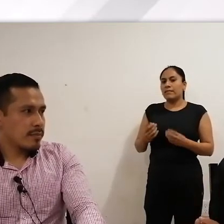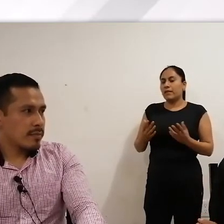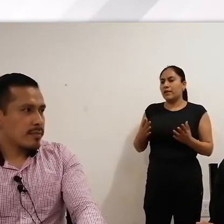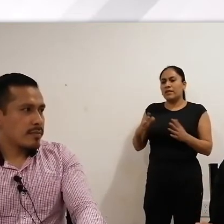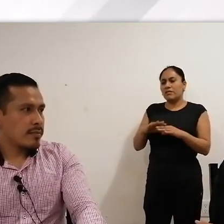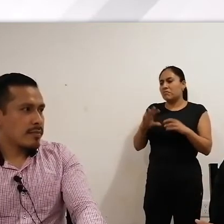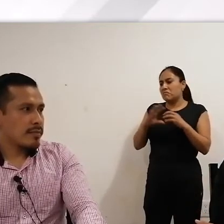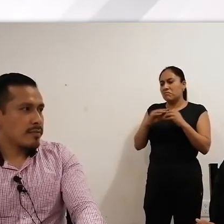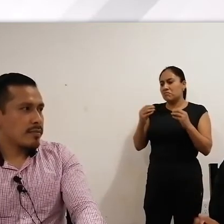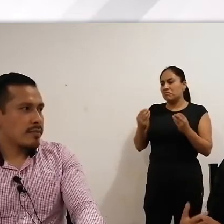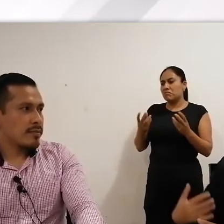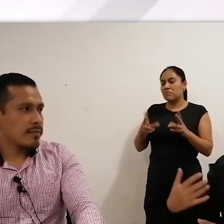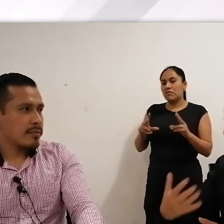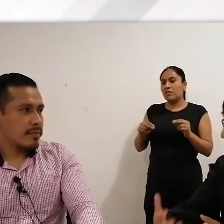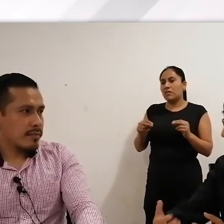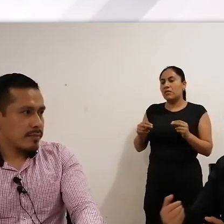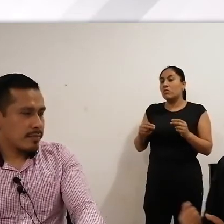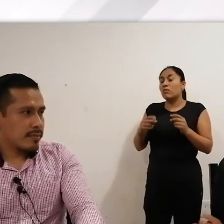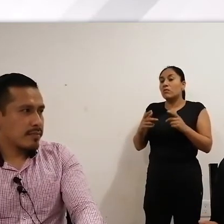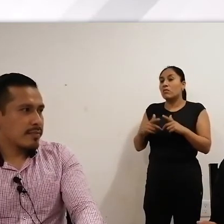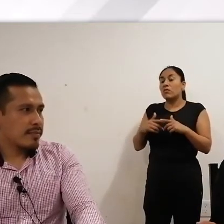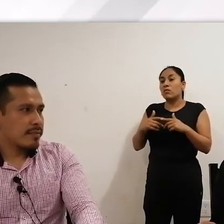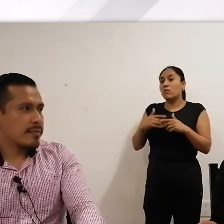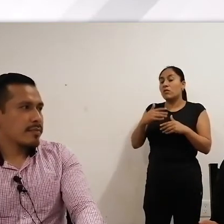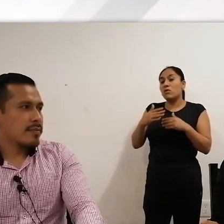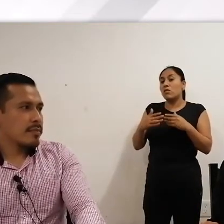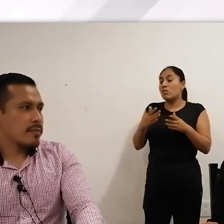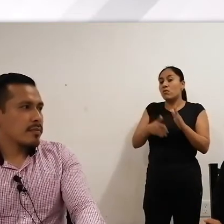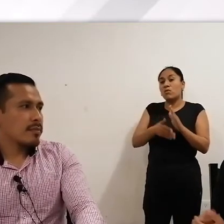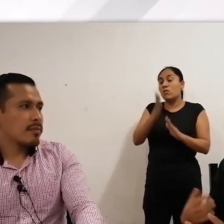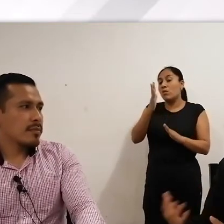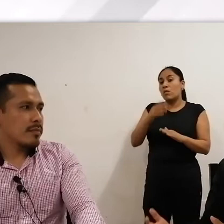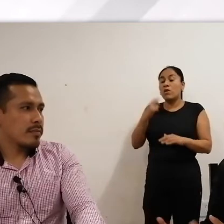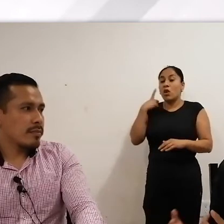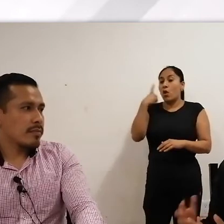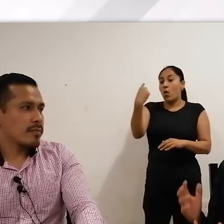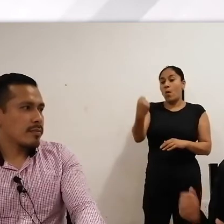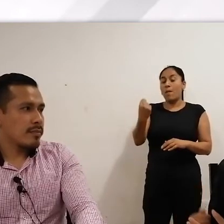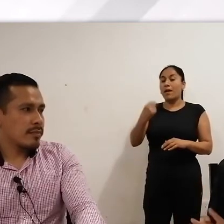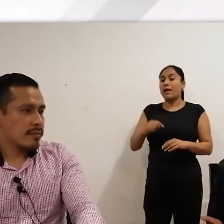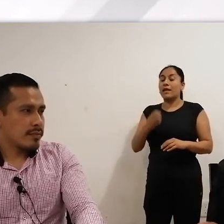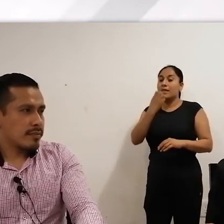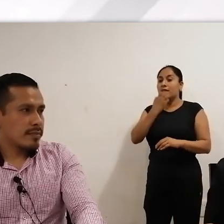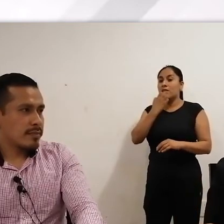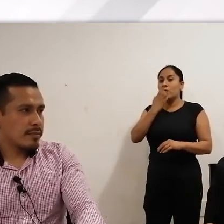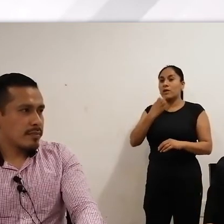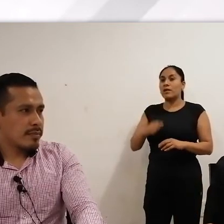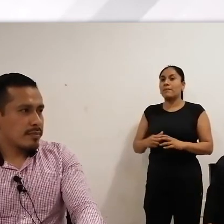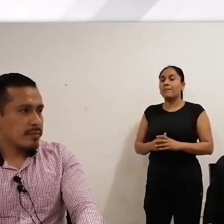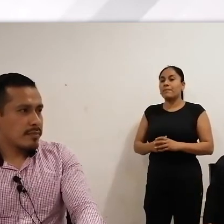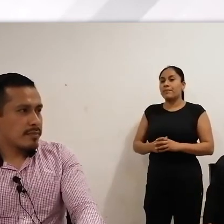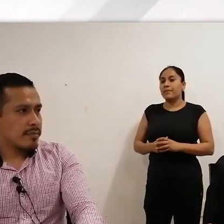están yendo a la escuela, no los inscribieron, qué sé yo.